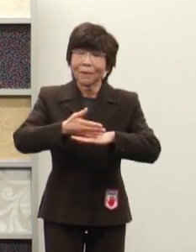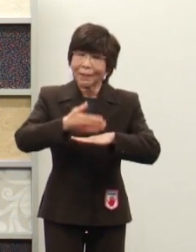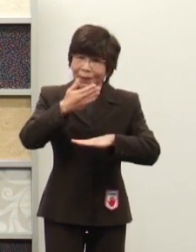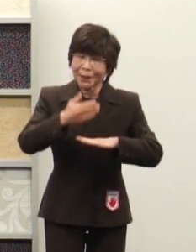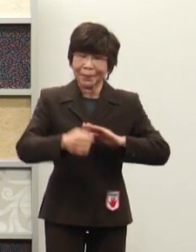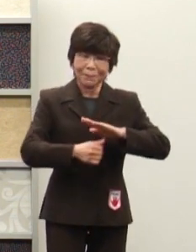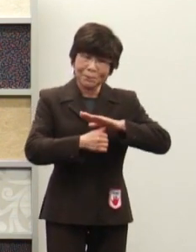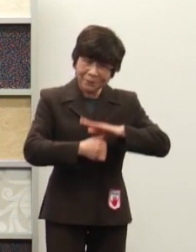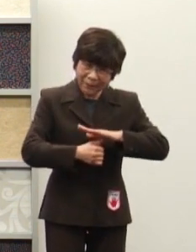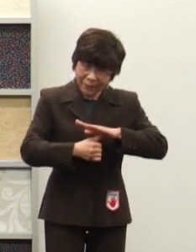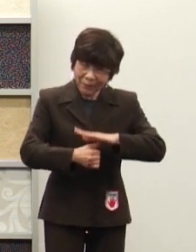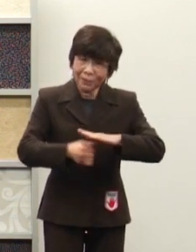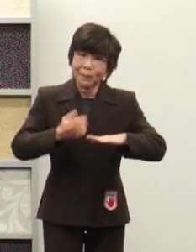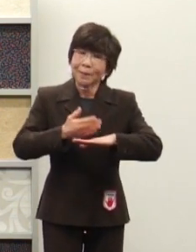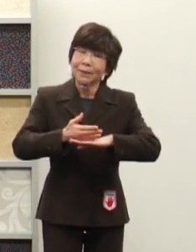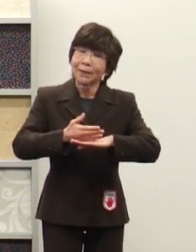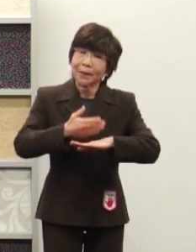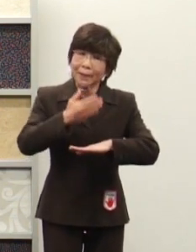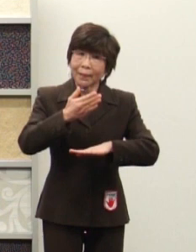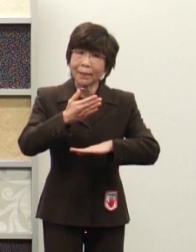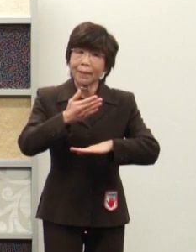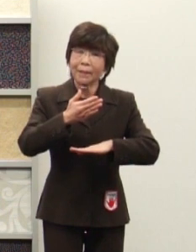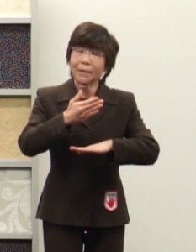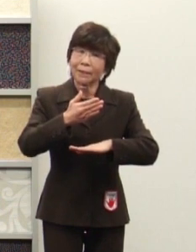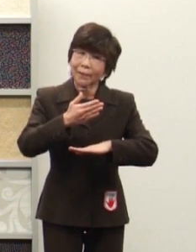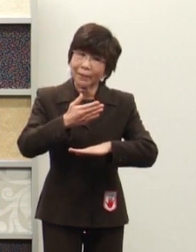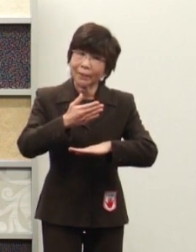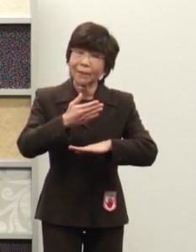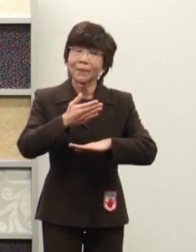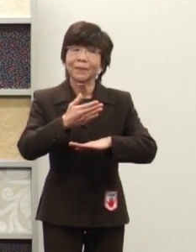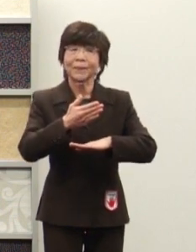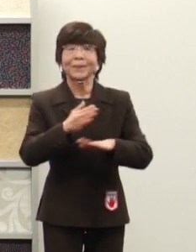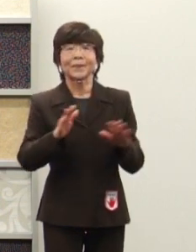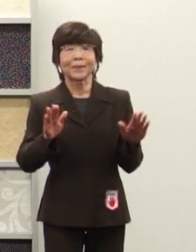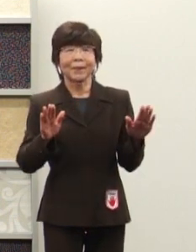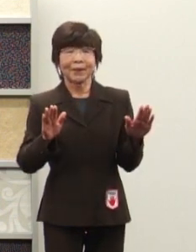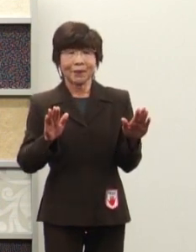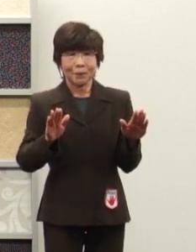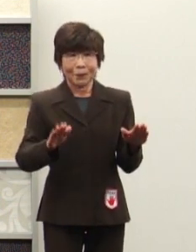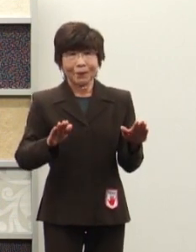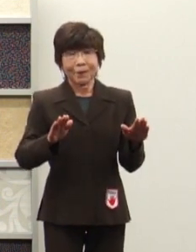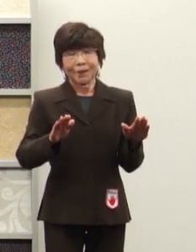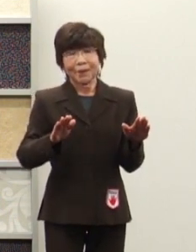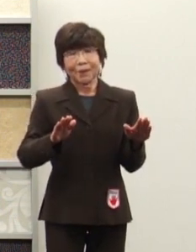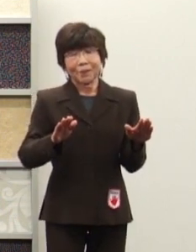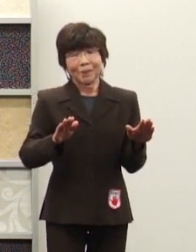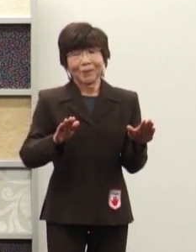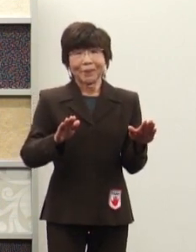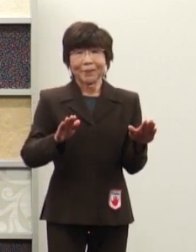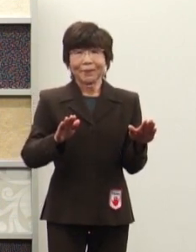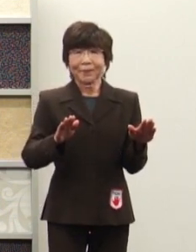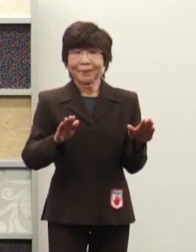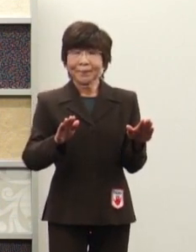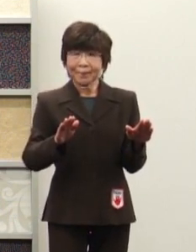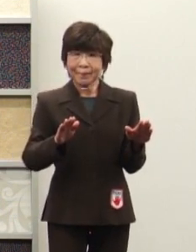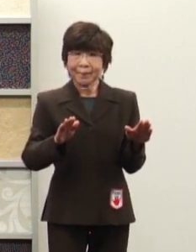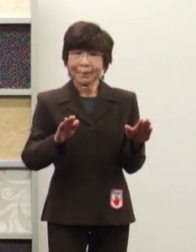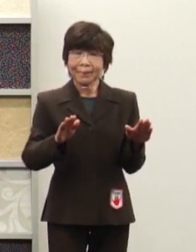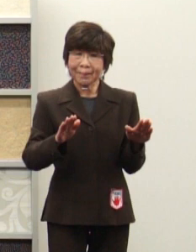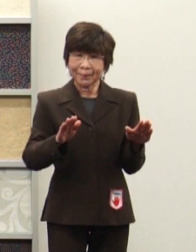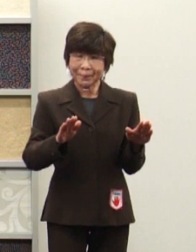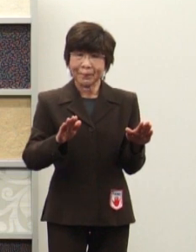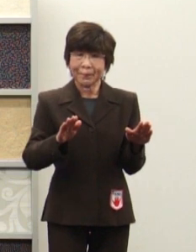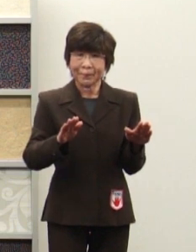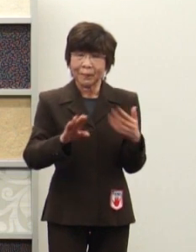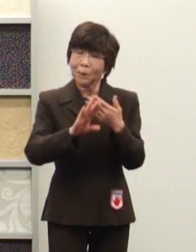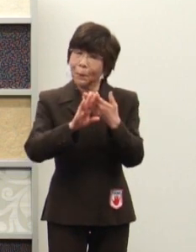慢、こういうもののおかげでですね、なんて言うんでしょう、その他地域で